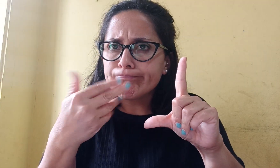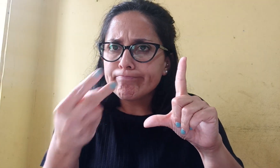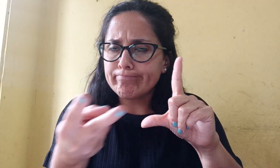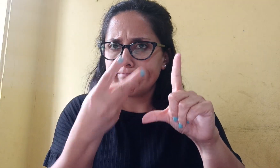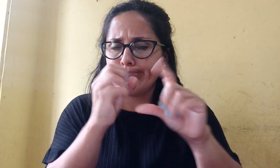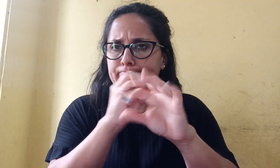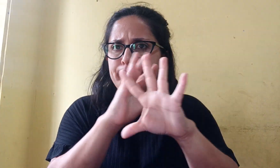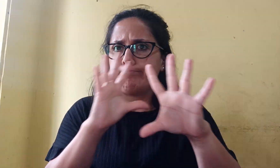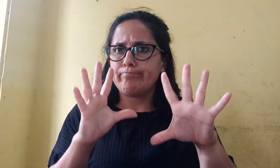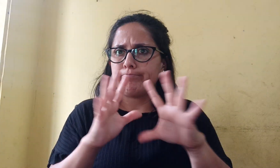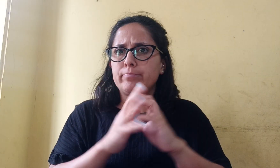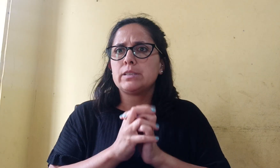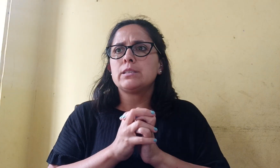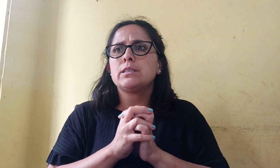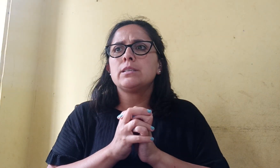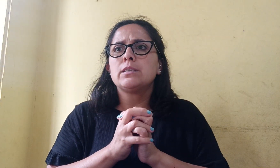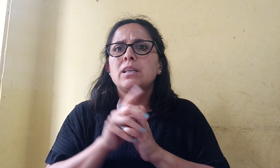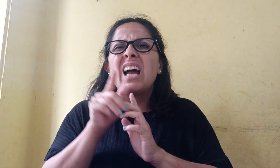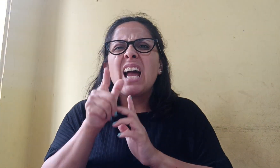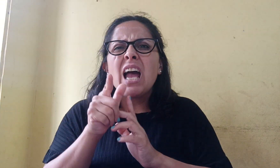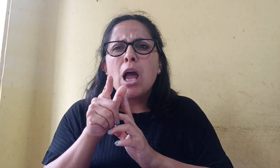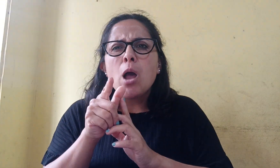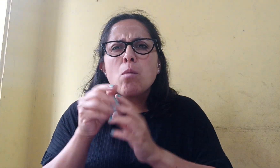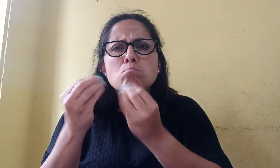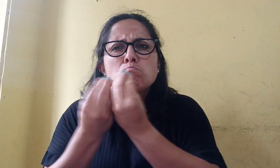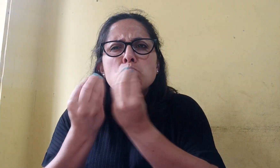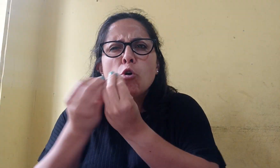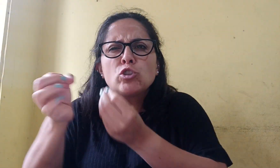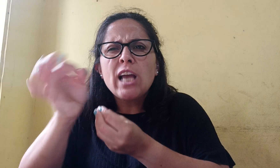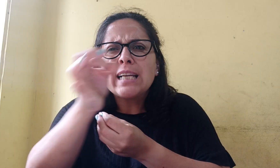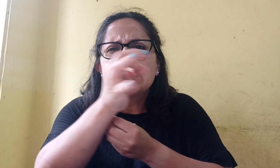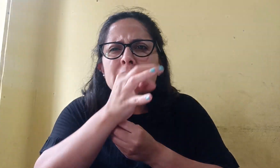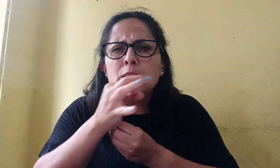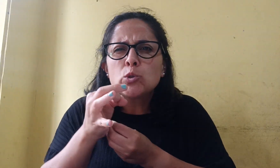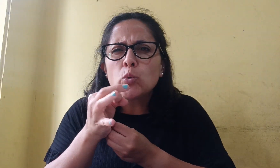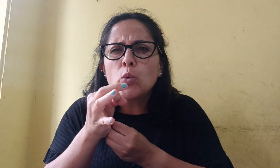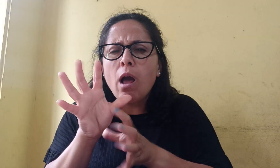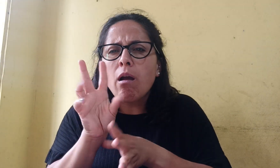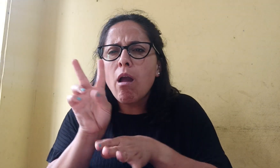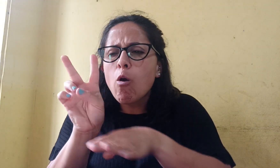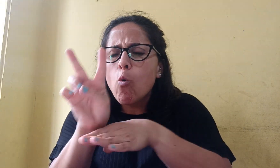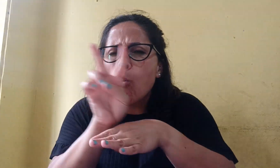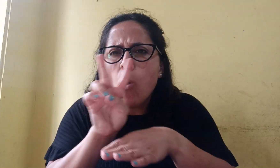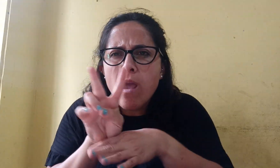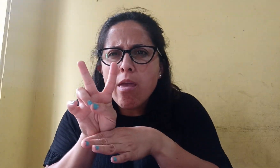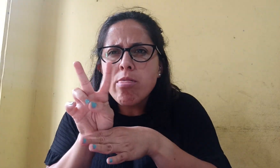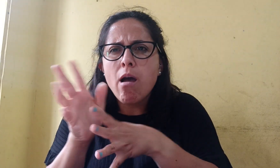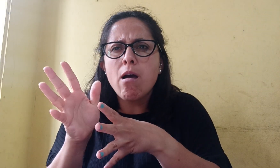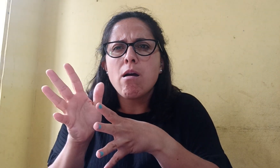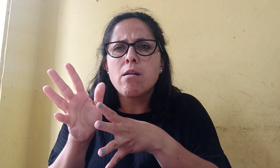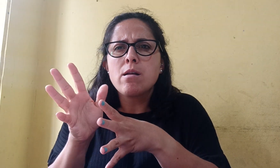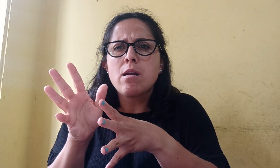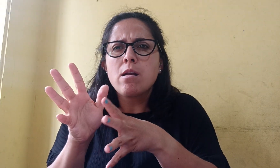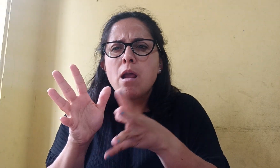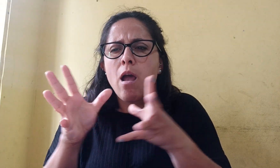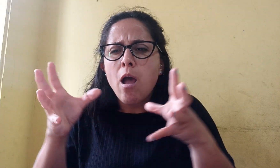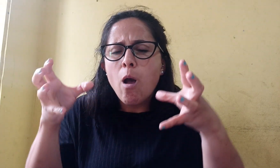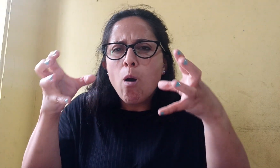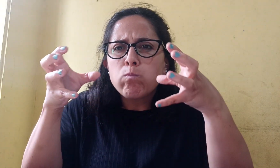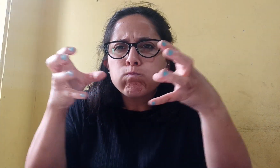que serían un conjunto de células que sostienen, nutren, protegen a las neuronas y mantienen la homeostasis del